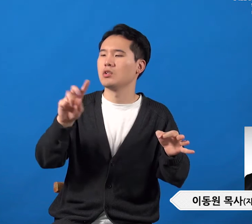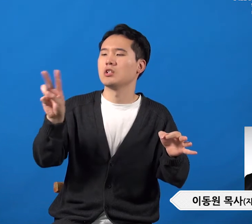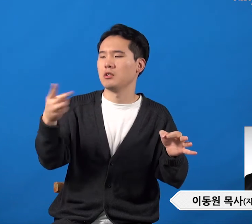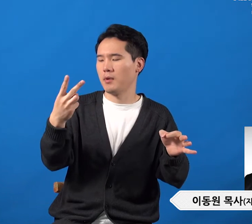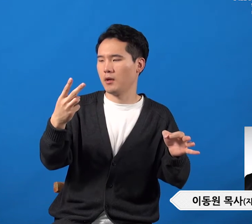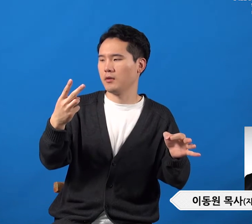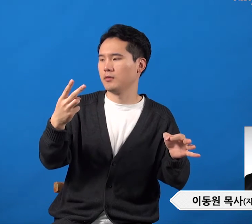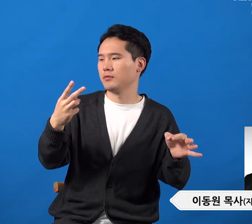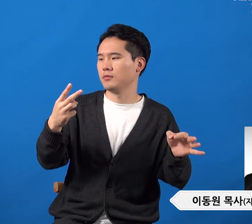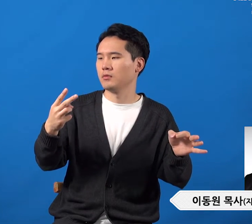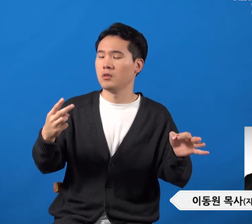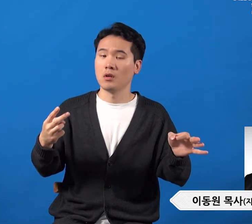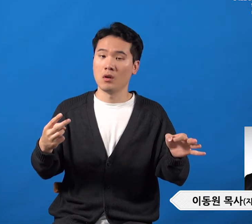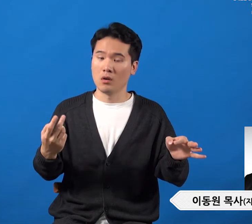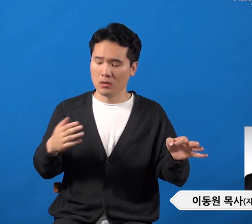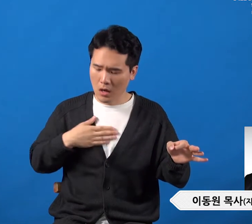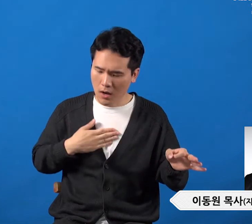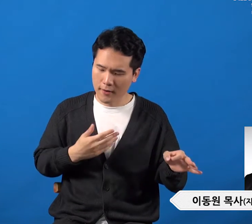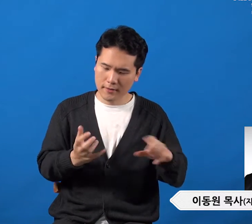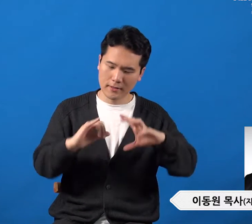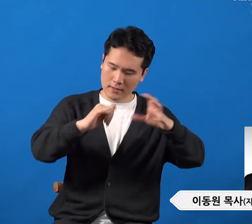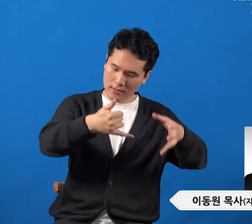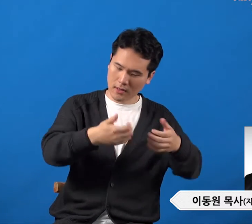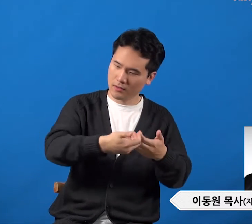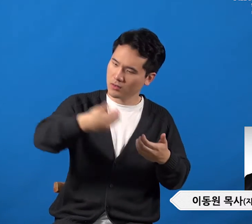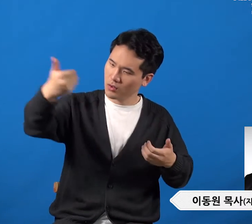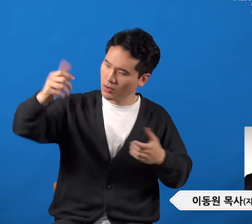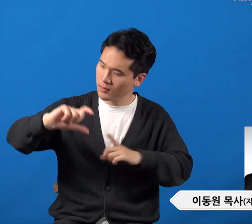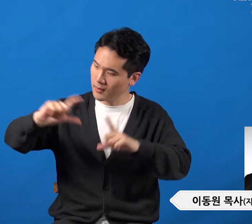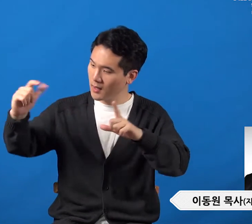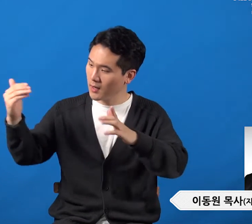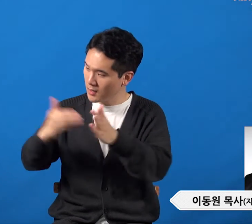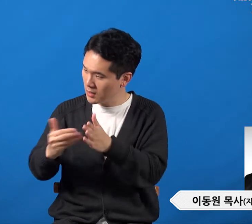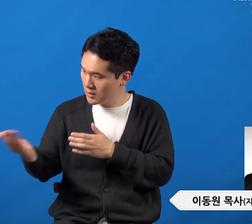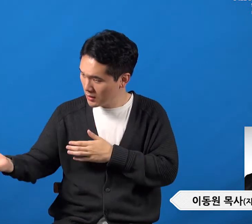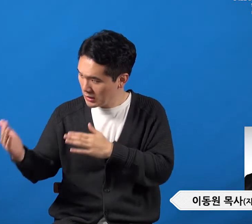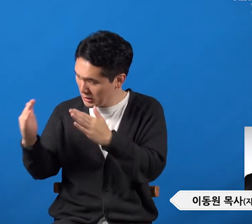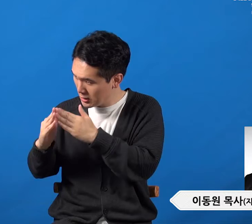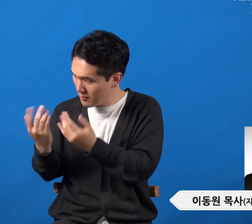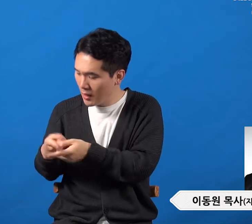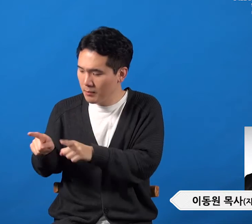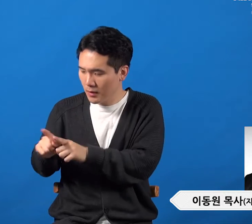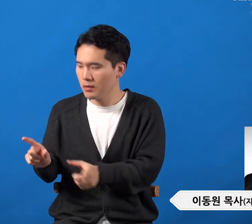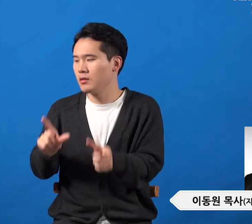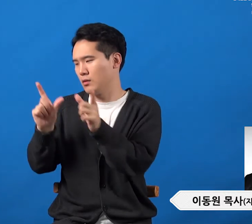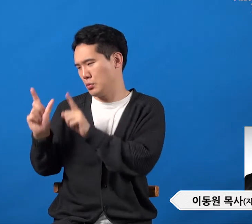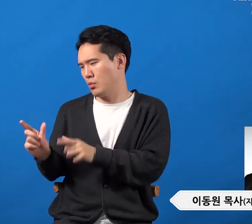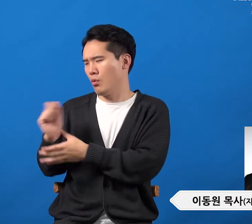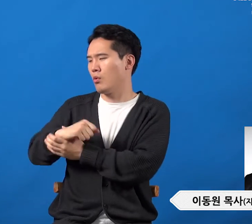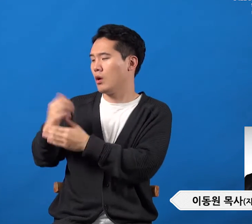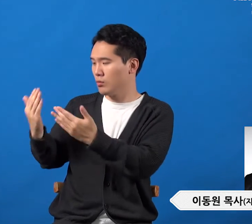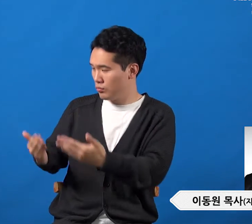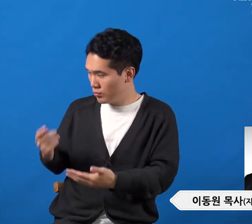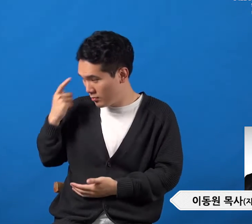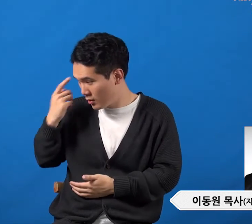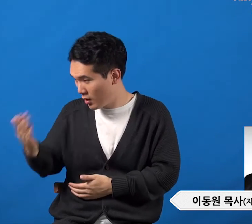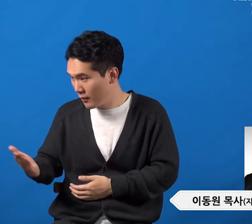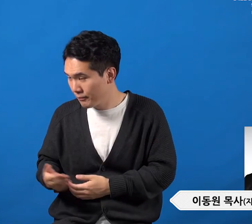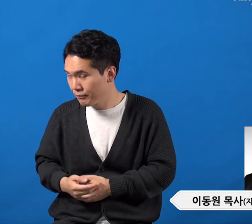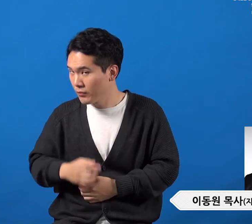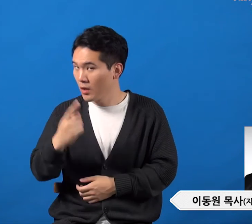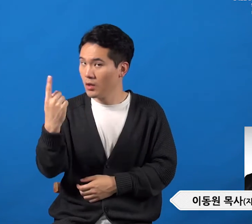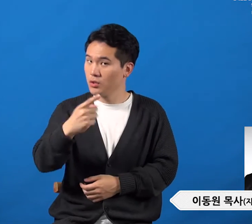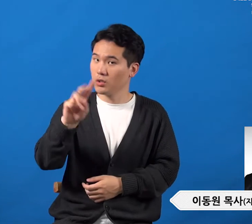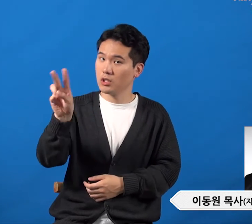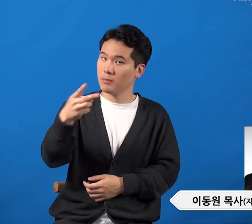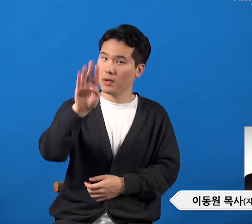제가 세상 떠나는 날까지 당신의 집에서 함께 기거할 수 있도록 그렇게 허락해 주시겠습니까? 1200불이면